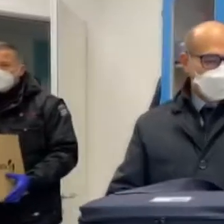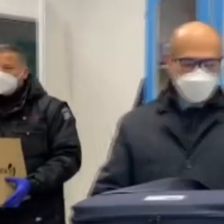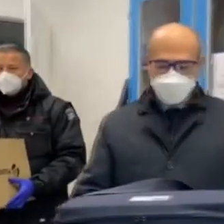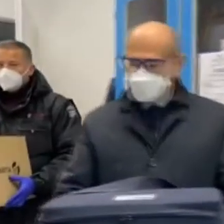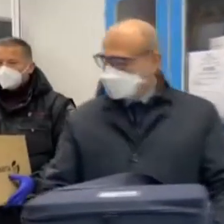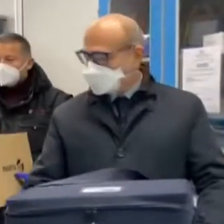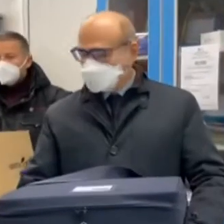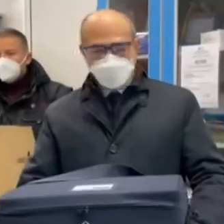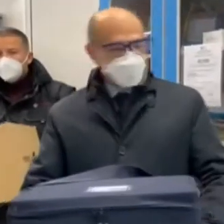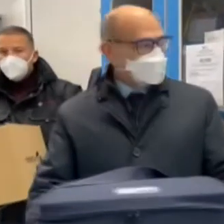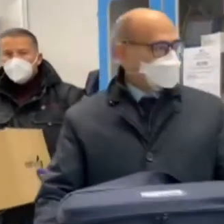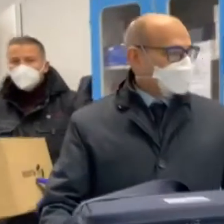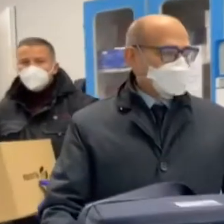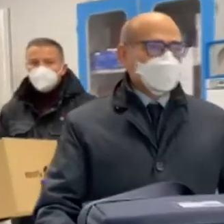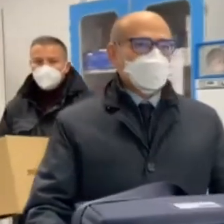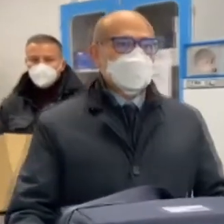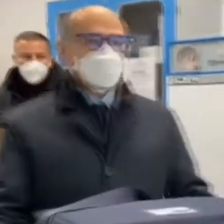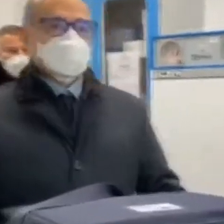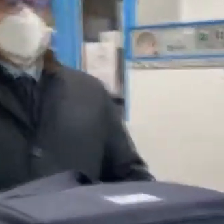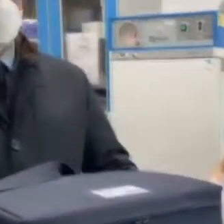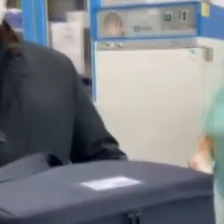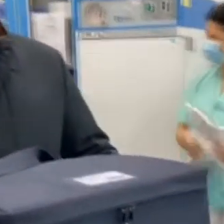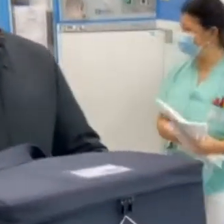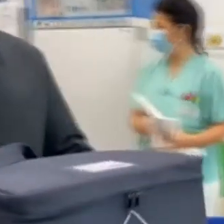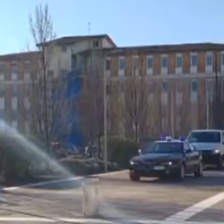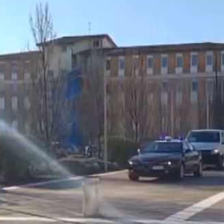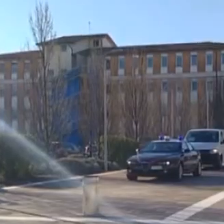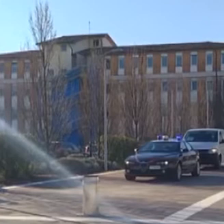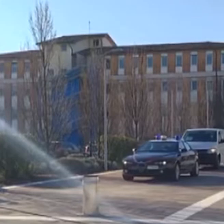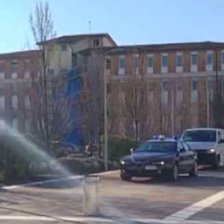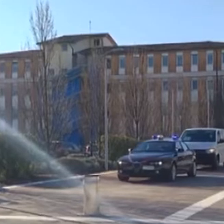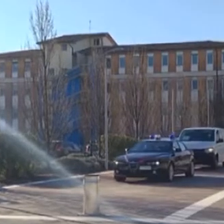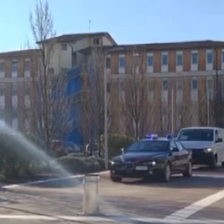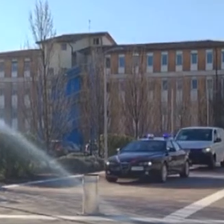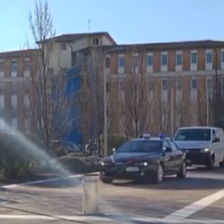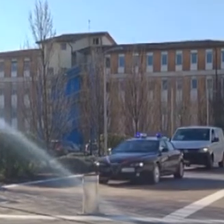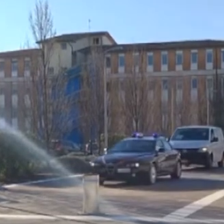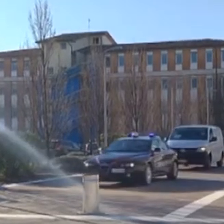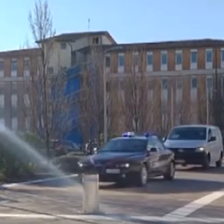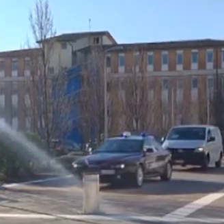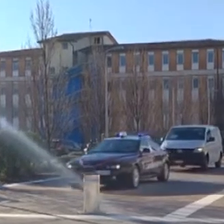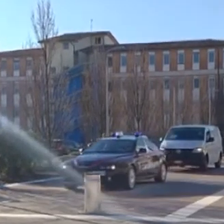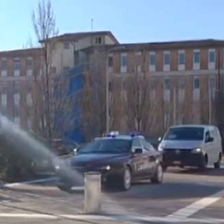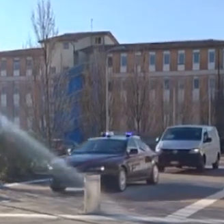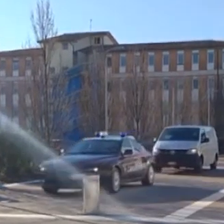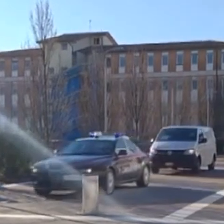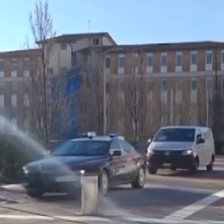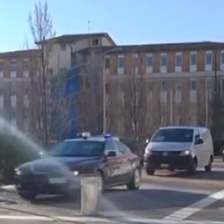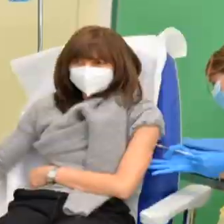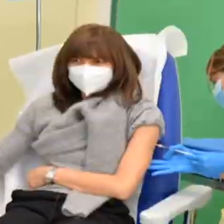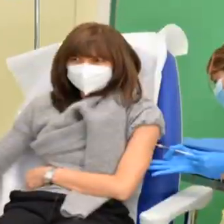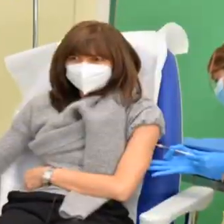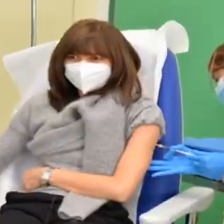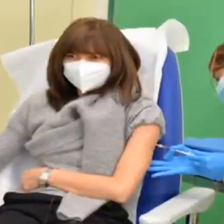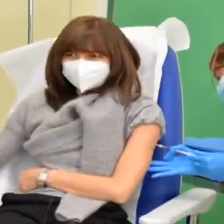Sono atterrate all'aeroporto di Venezia e poi distribuite in tutto il Veneto altre 45.360 dosi di vaccino. Nei